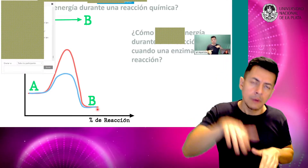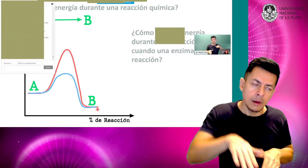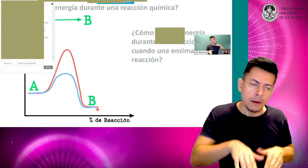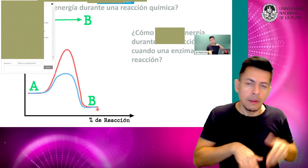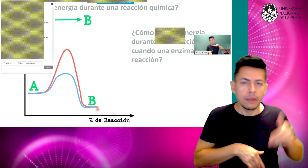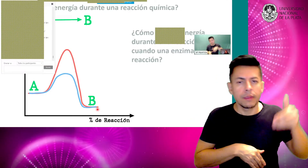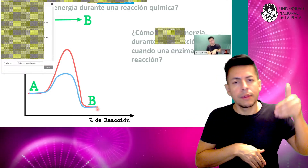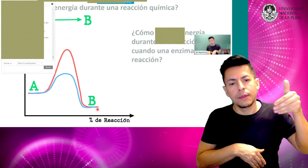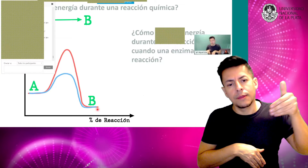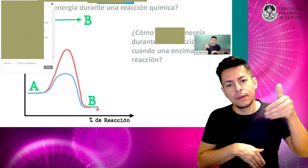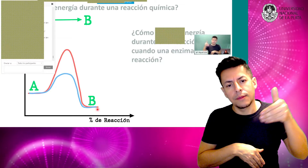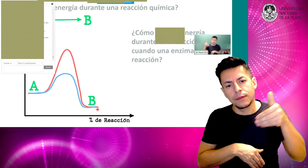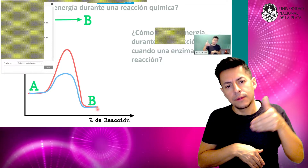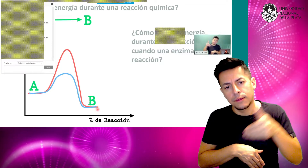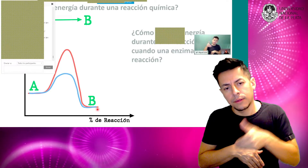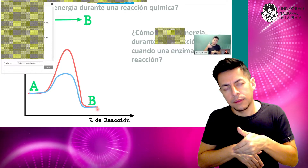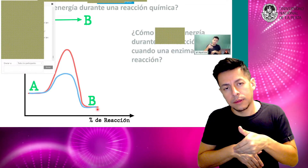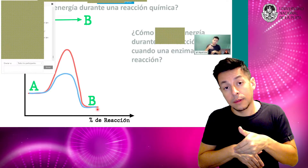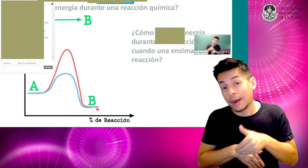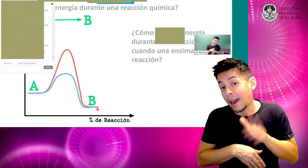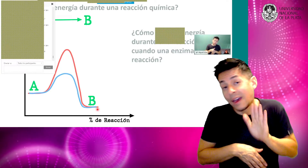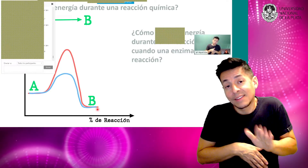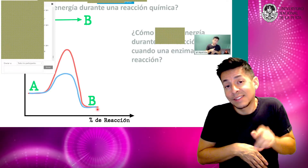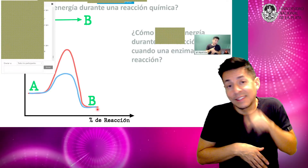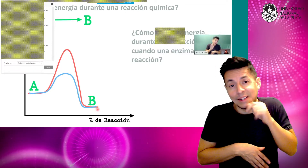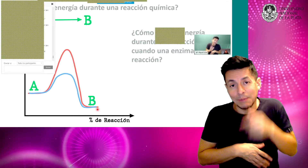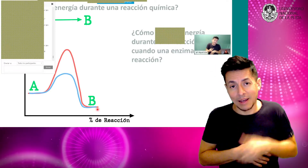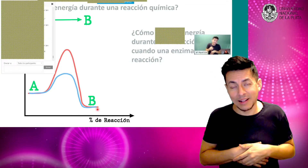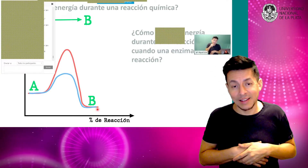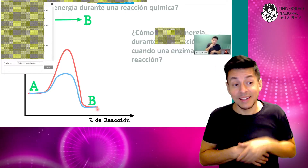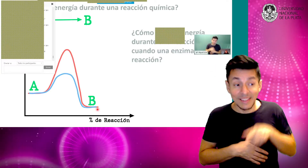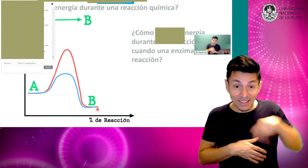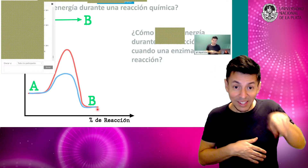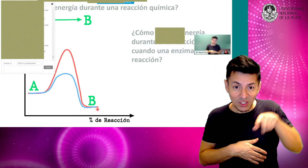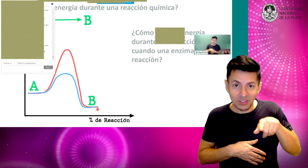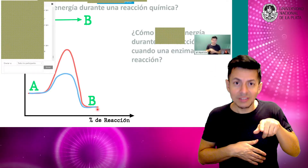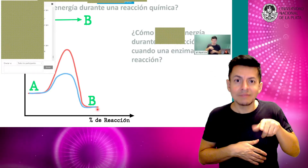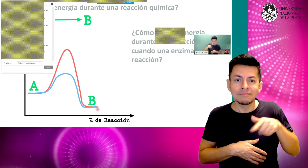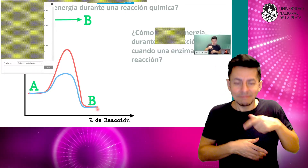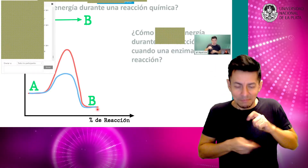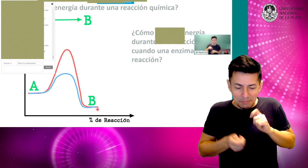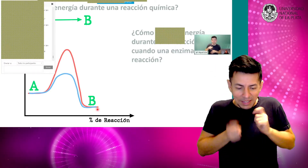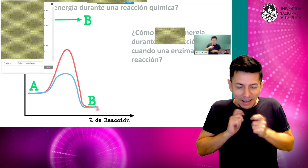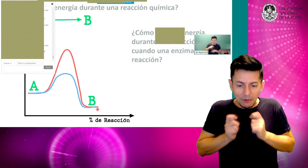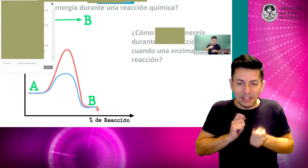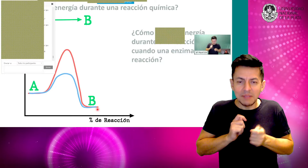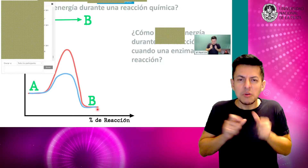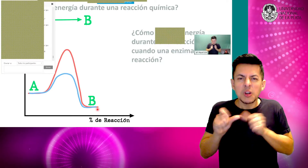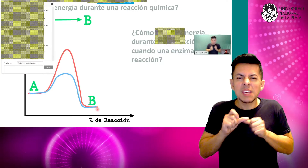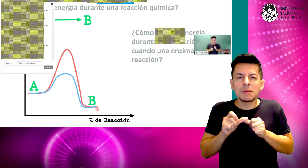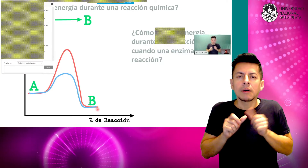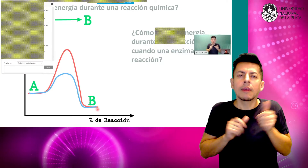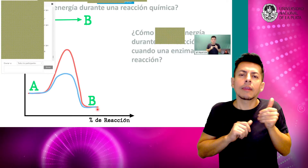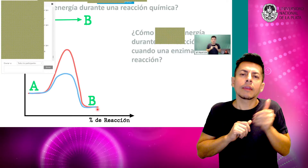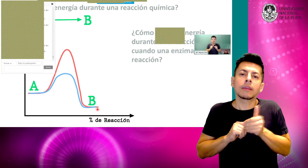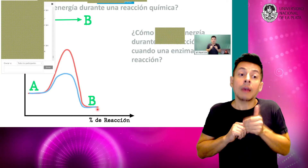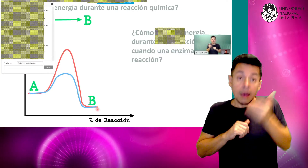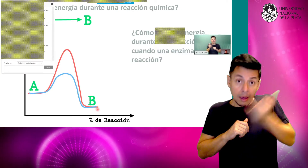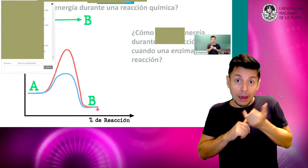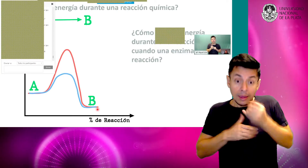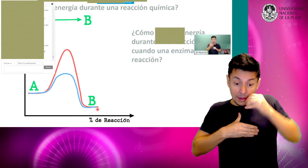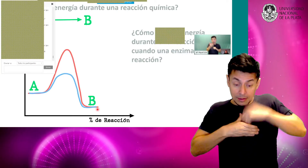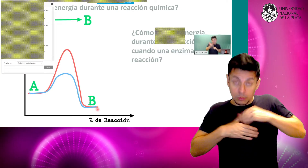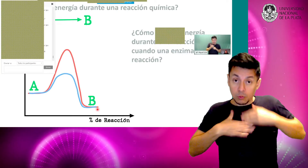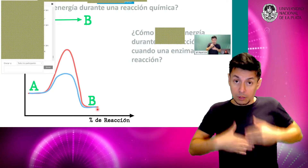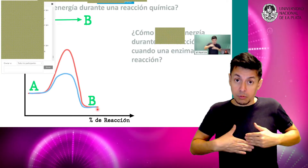que ahí escriben en el chat. Bueno, esos animales tienen un metabolismo muy lento, es decir, ocurren las reacciones químicas